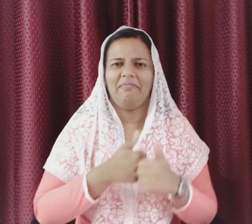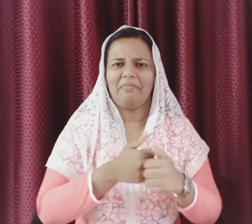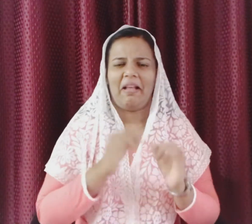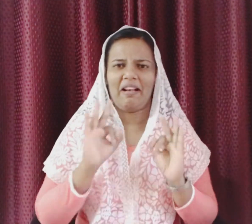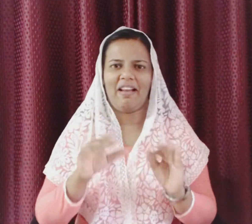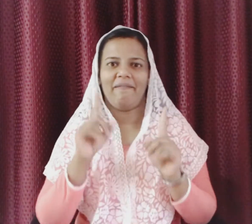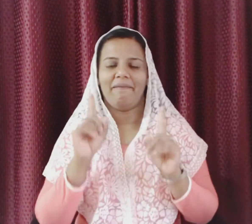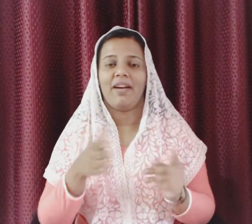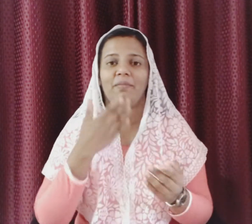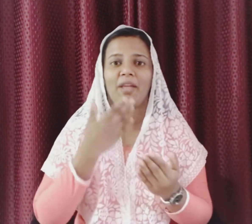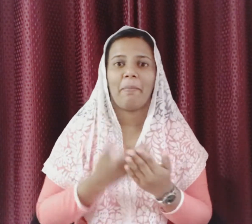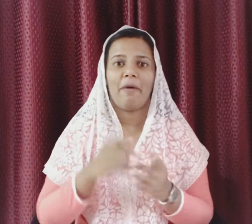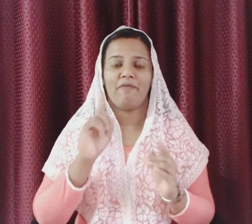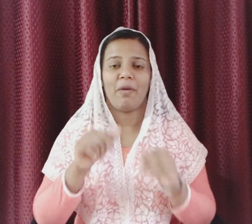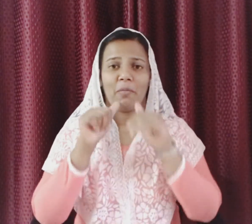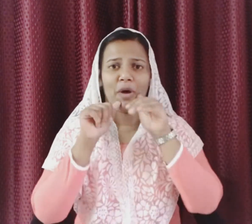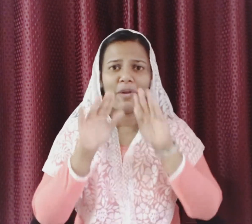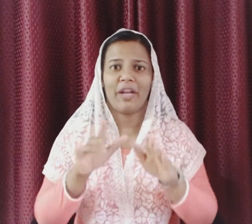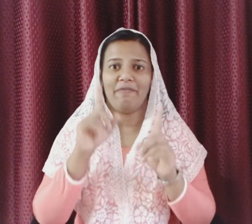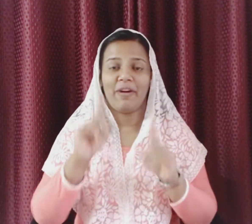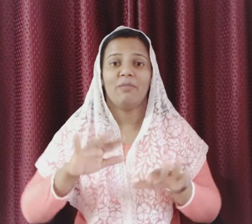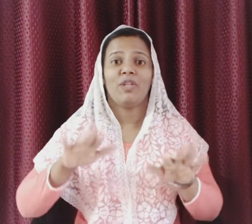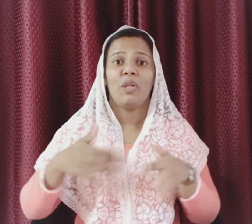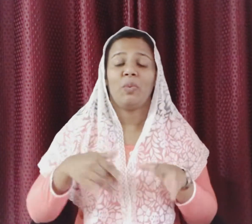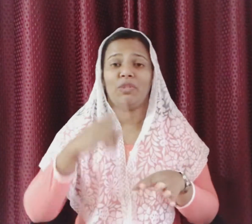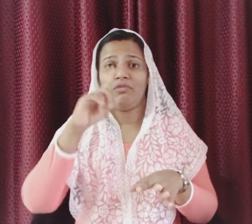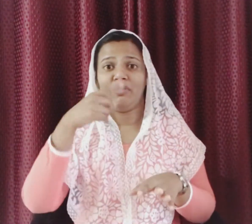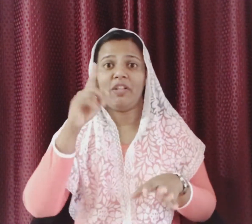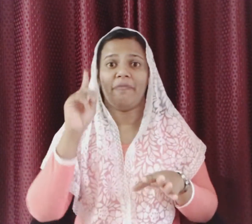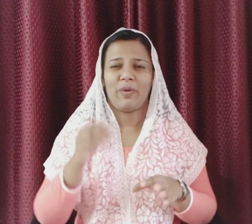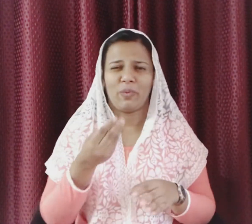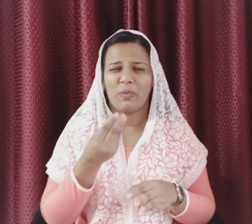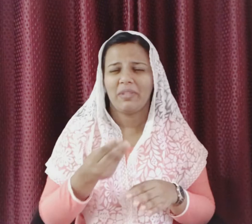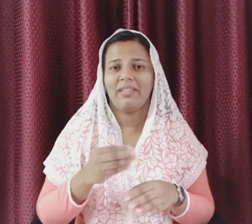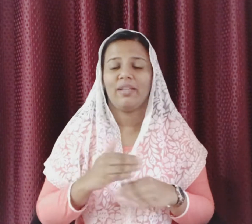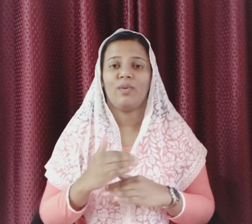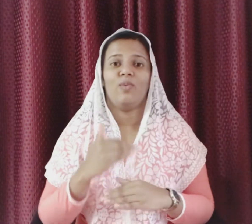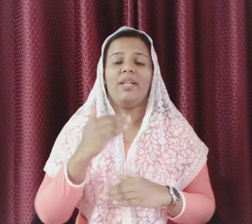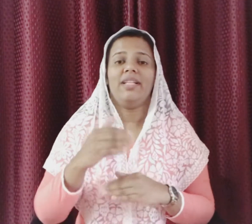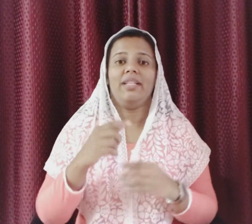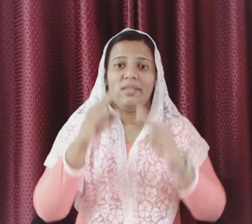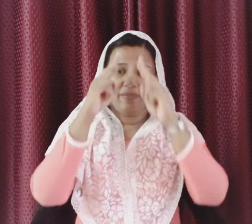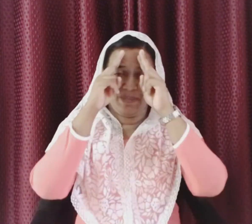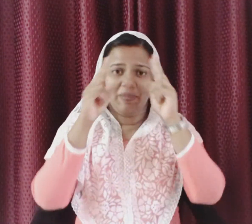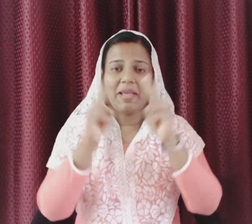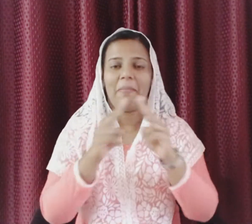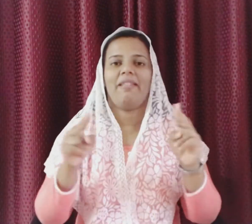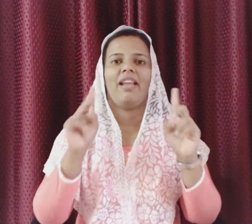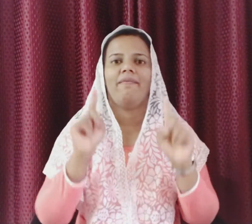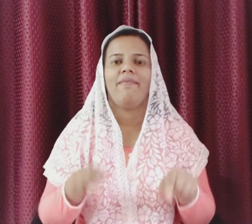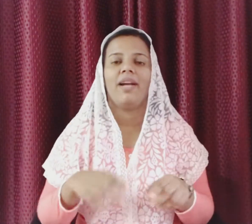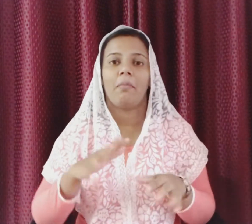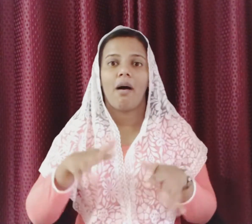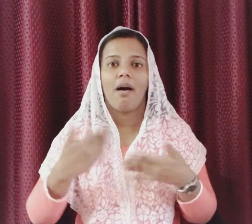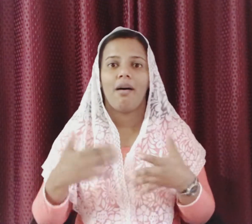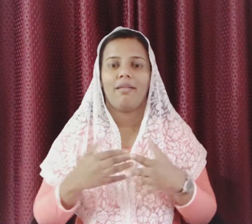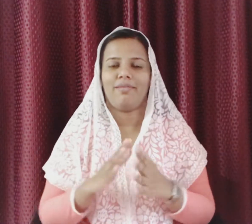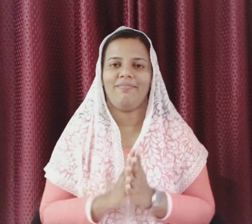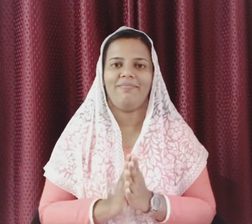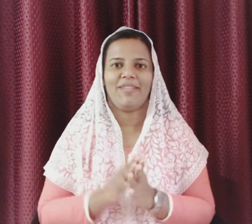ഒന്ന് അനുഗ്രഹം പ്രാപിക്കണം, കുറച്ചുകൂടെയൊക്കെ ഒന്ന് സന്തോഷത്തോടെ ജീവിക്കണം, കുറച്ചുകൂടെയൊക്കെ ഒന്ന് സമാധാനത്തോടെ ജീവിക്കണം എന്നൊക്കെ ആഗ്രഹിക്കുന്നവരായി ഈ